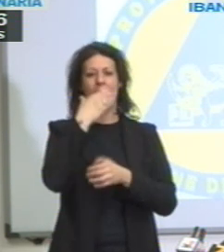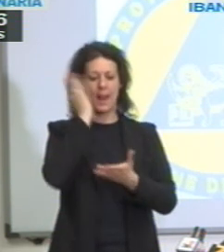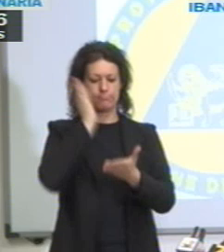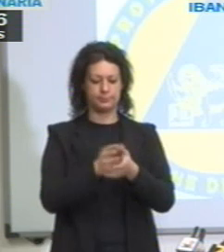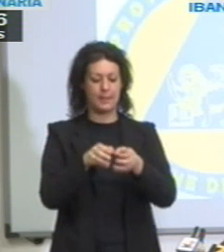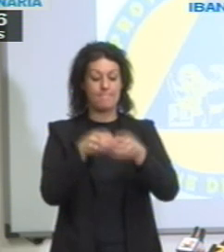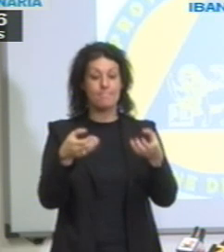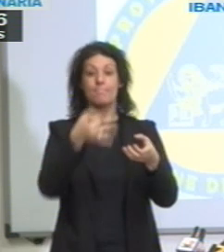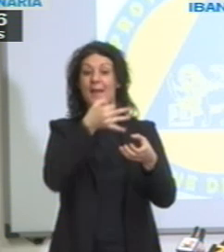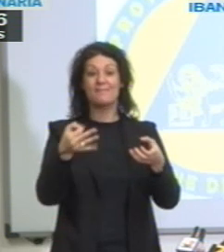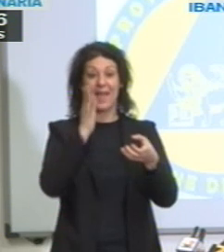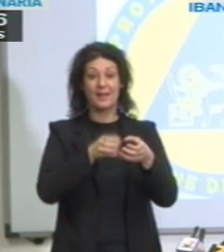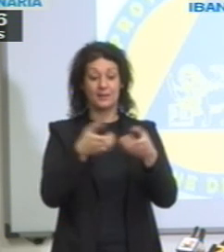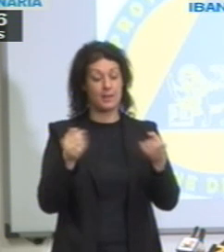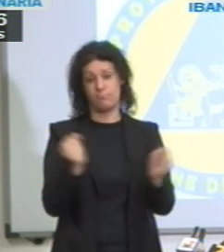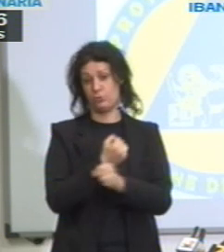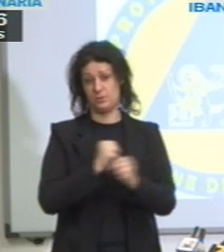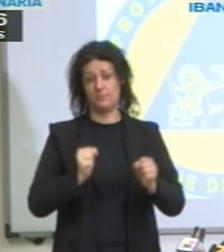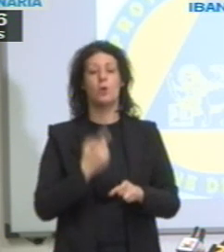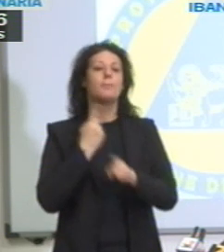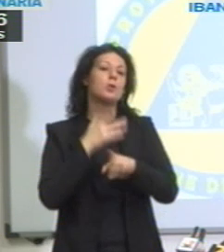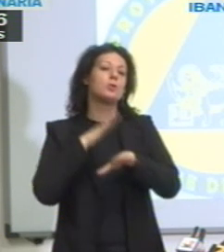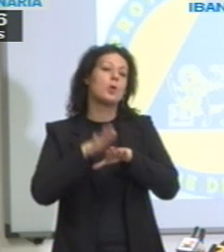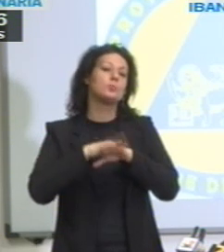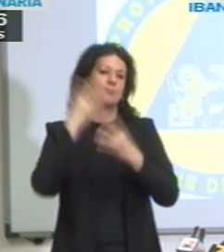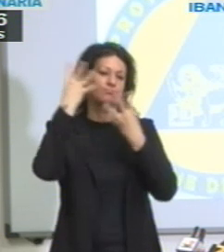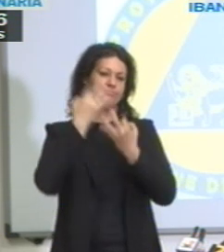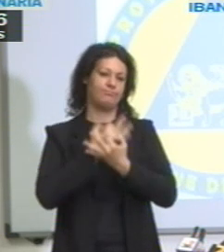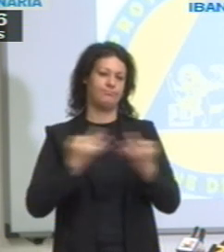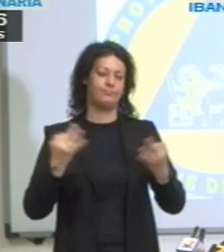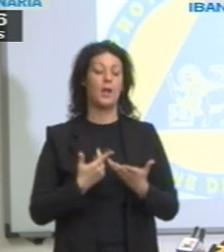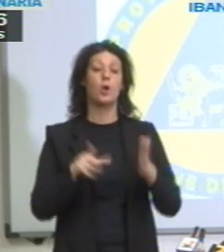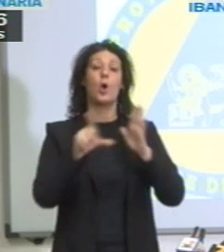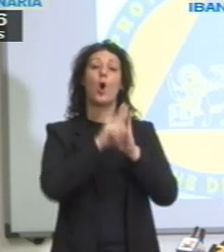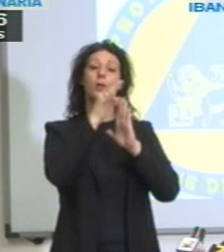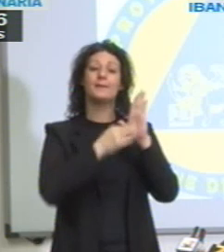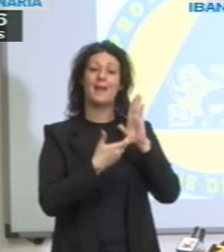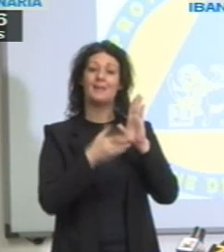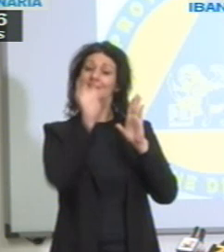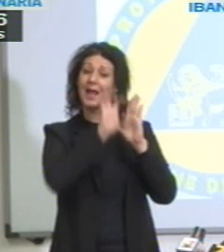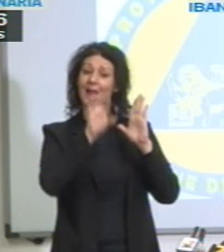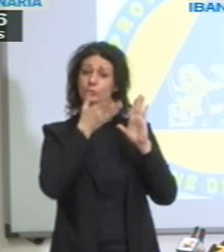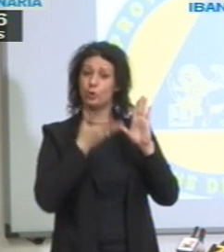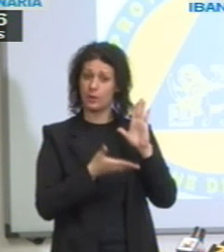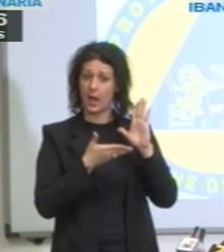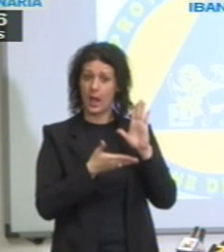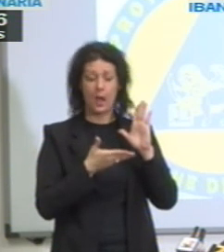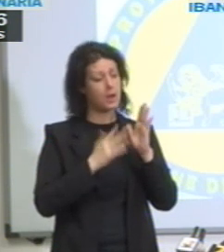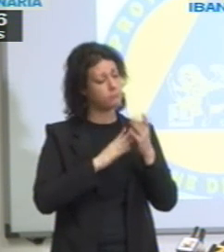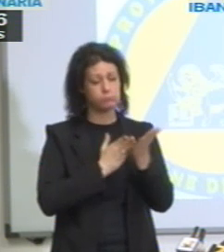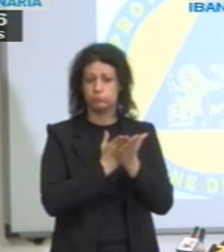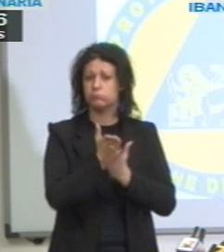perfetta. Allora dico, usare un po' di buon senso, l'ordinanza regionale finché non ha problemi